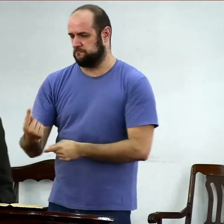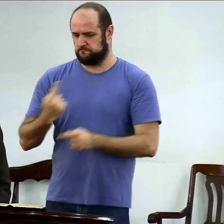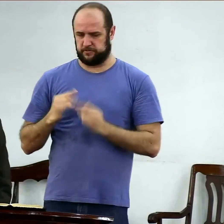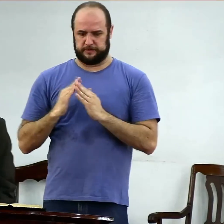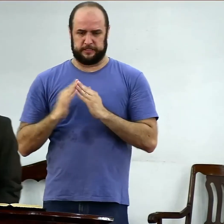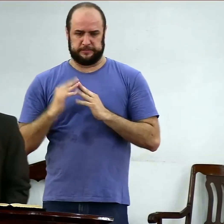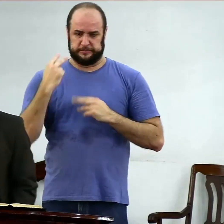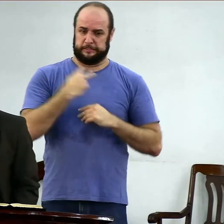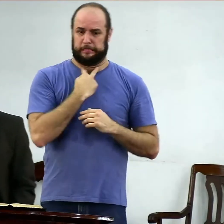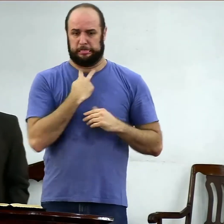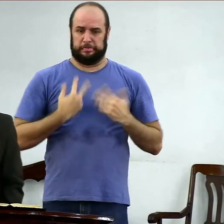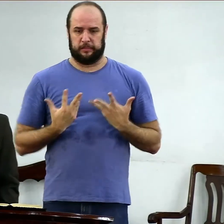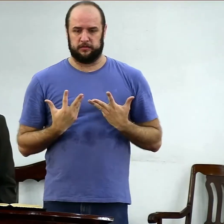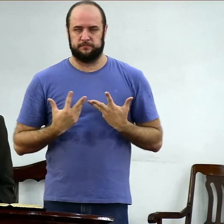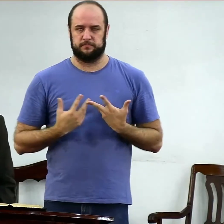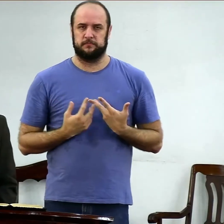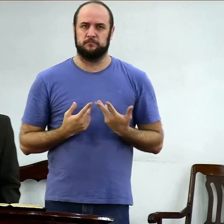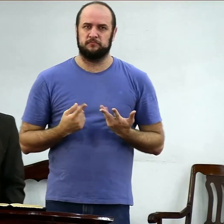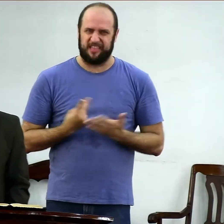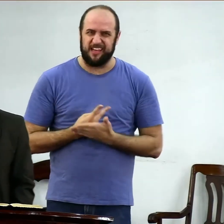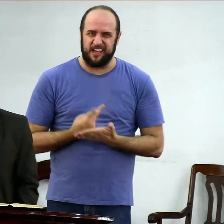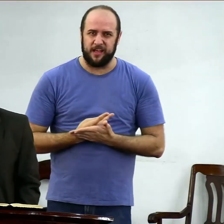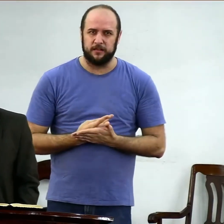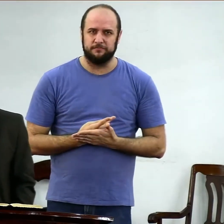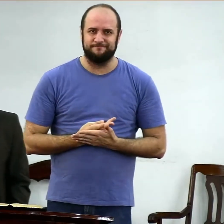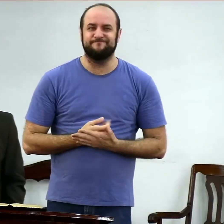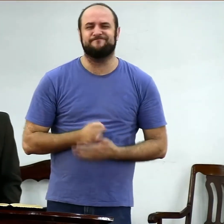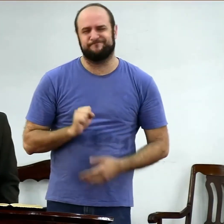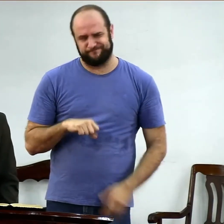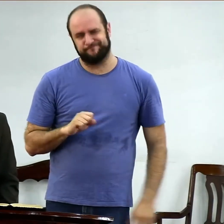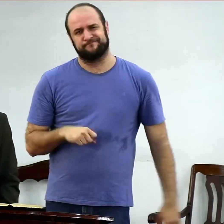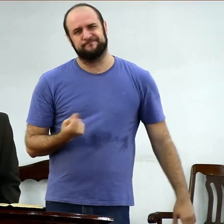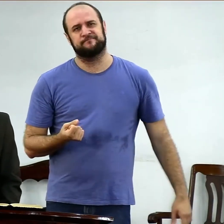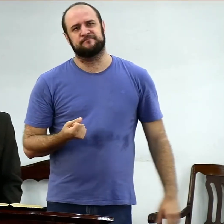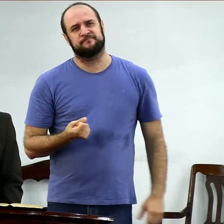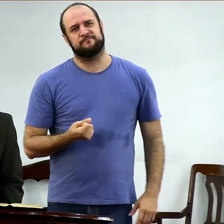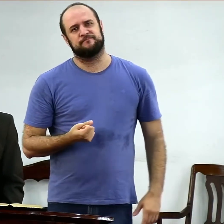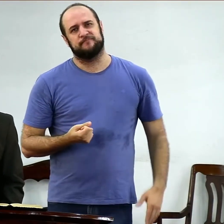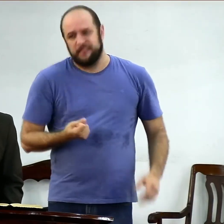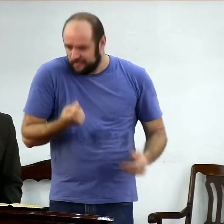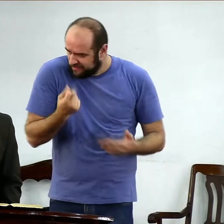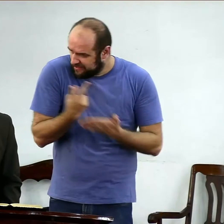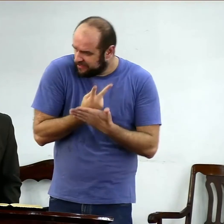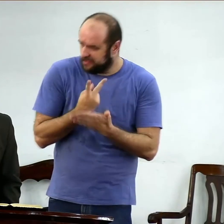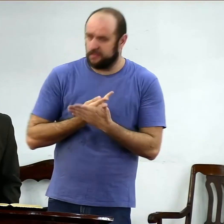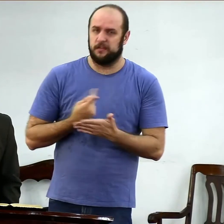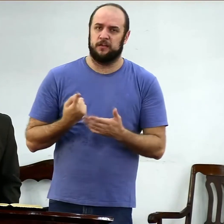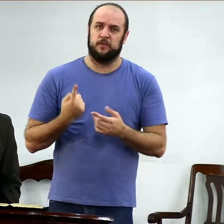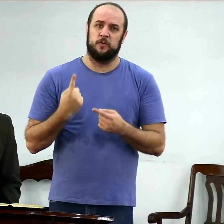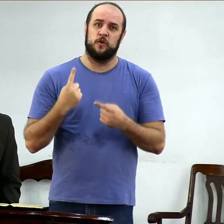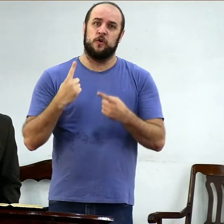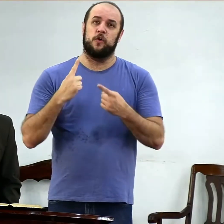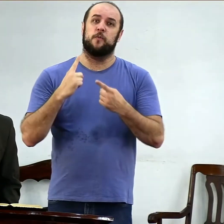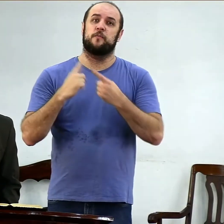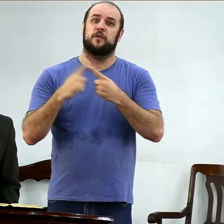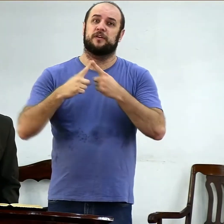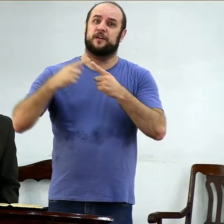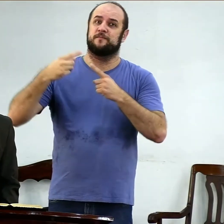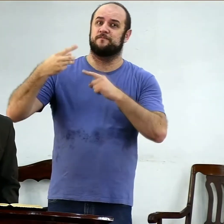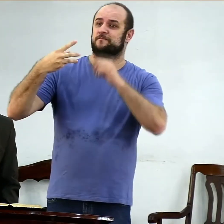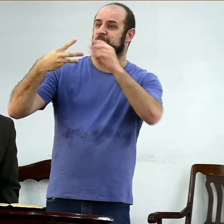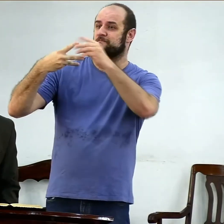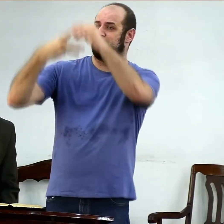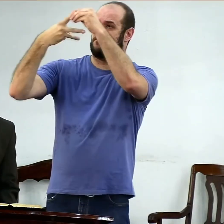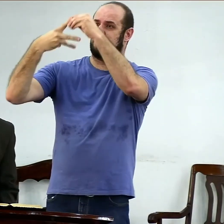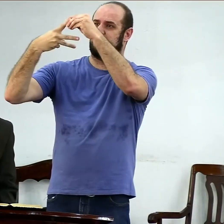Existe alguma coisa errada nisso? Tudo. Por quê? Porque mudou a prioridade. E a